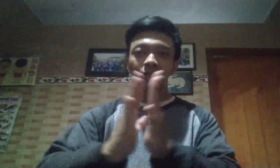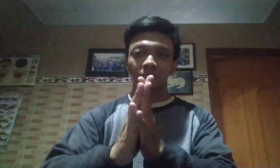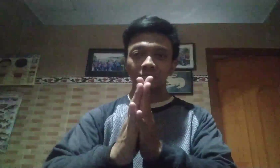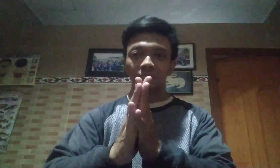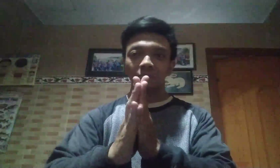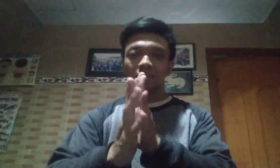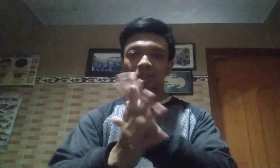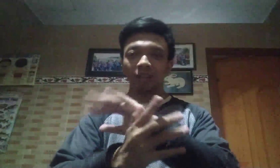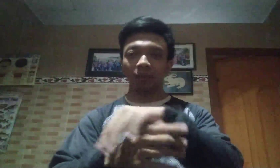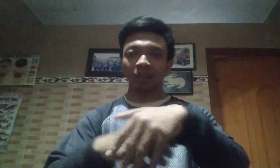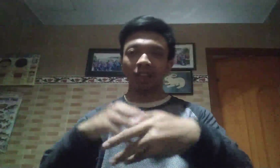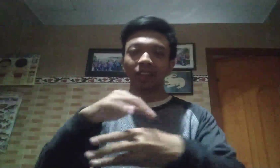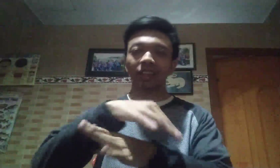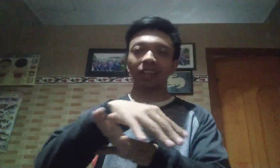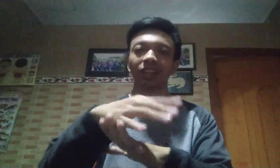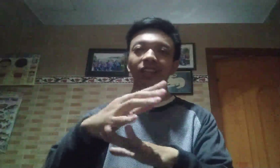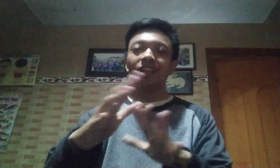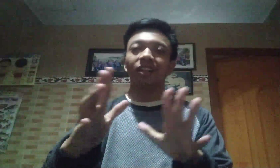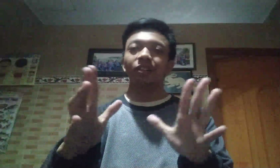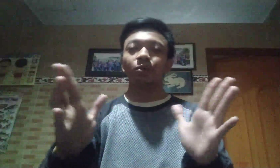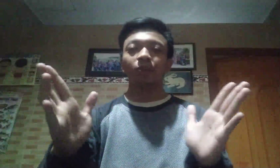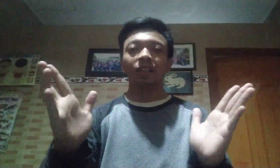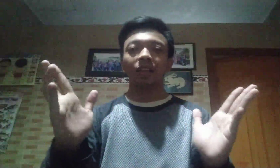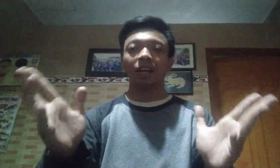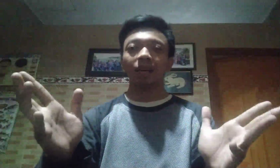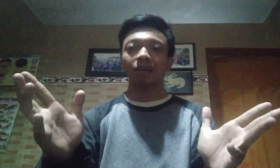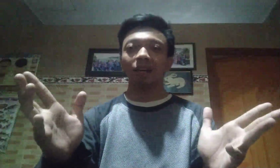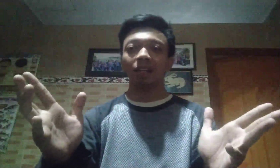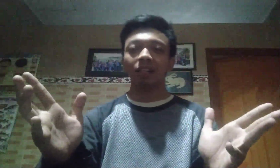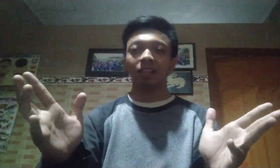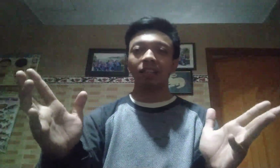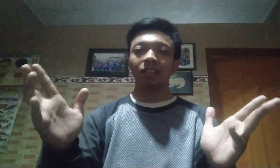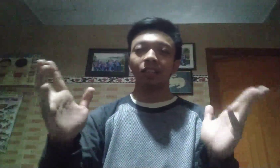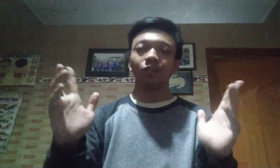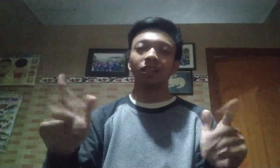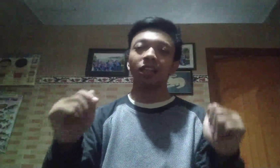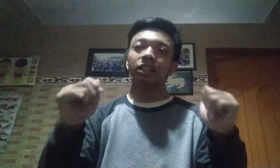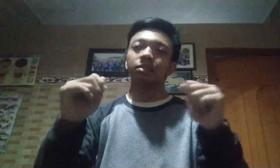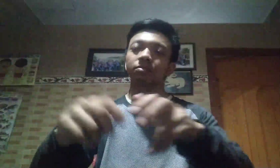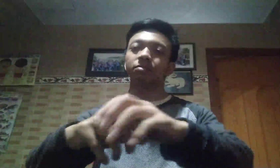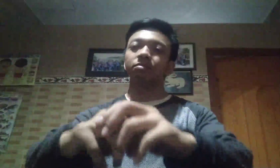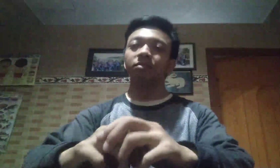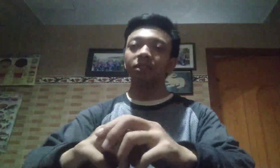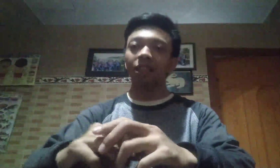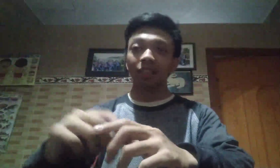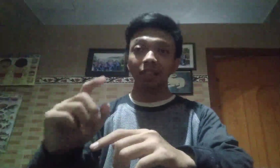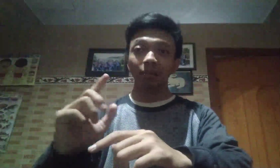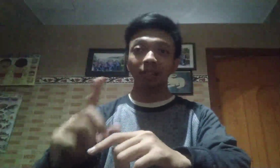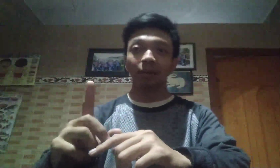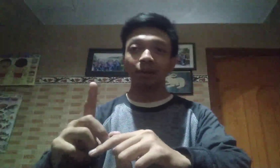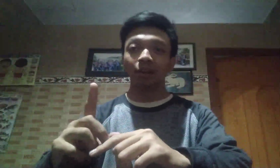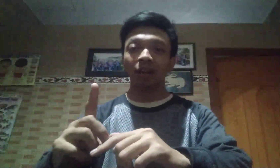Dan mengendalikan Sumber daya alam yang ada di Indonesia ini Kita bisa mengelola